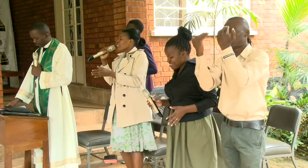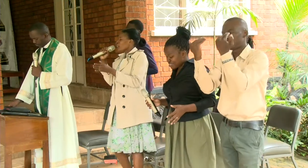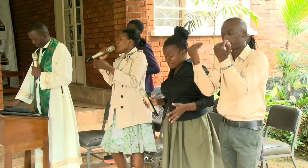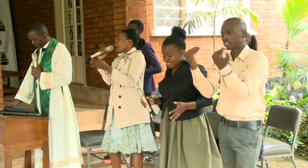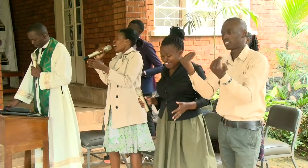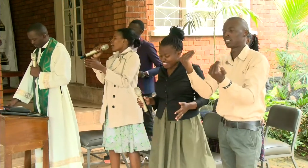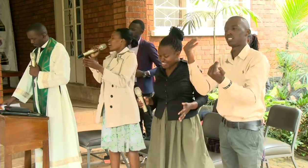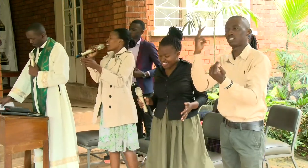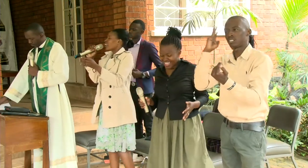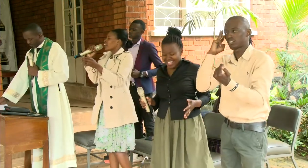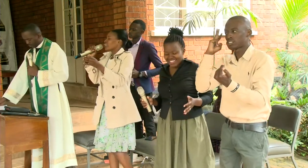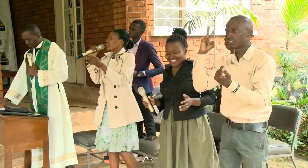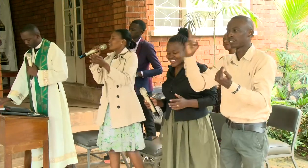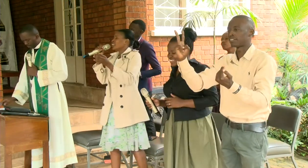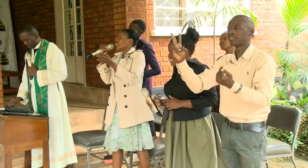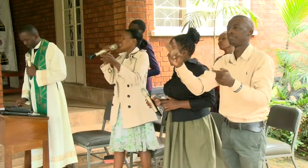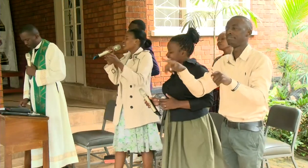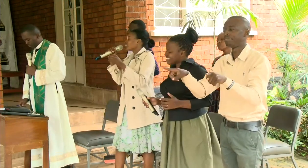eroliba.